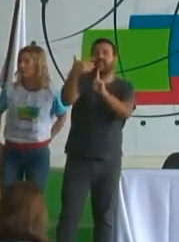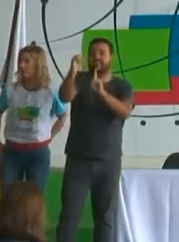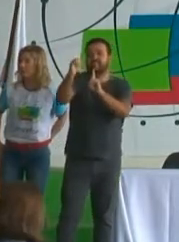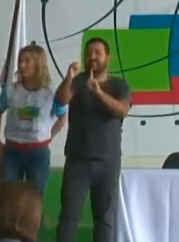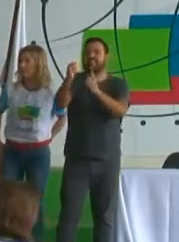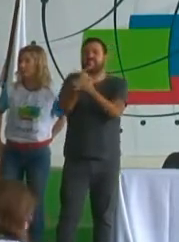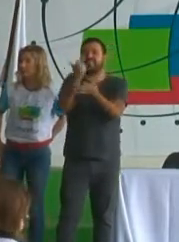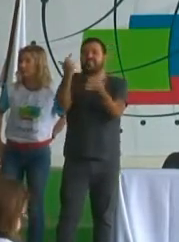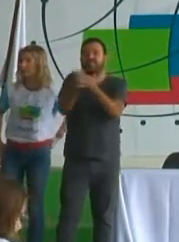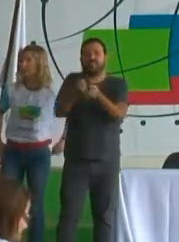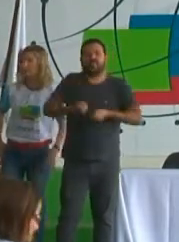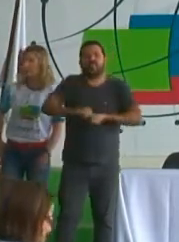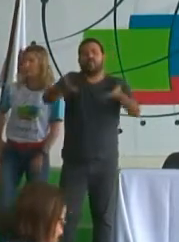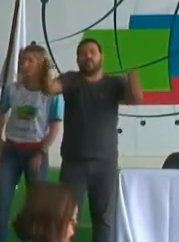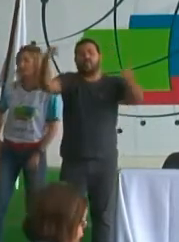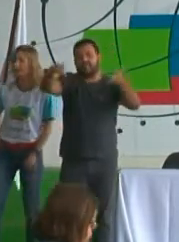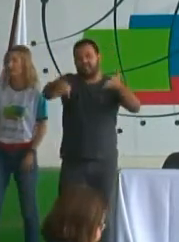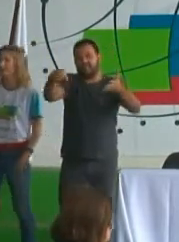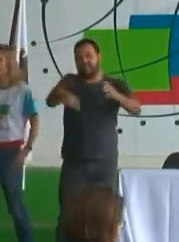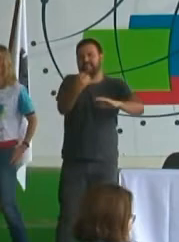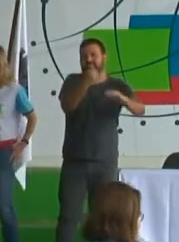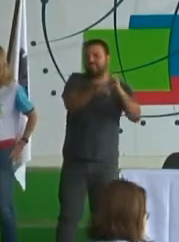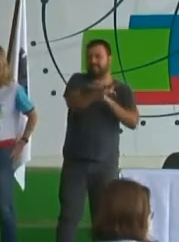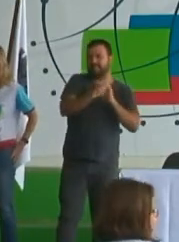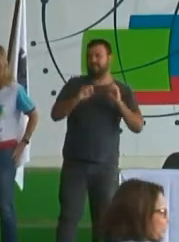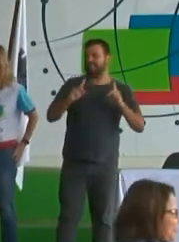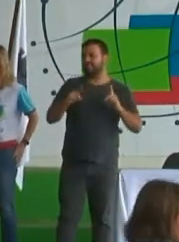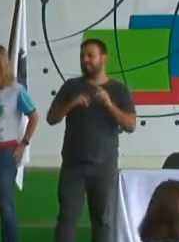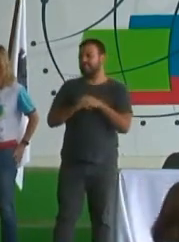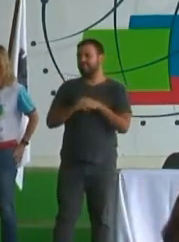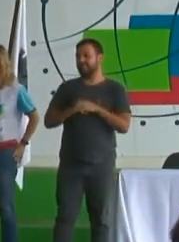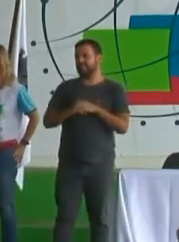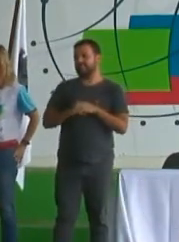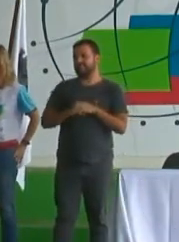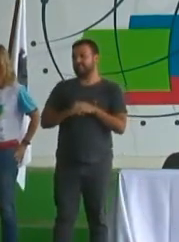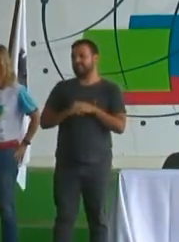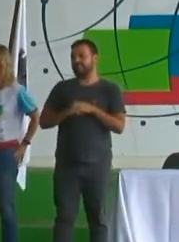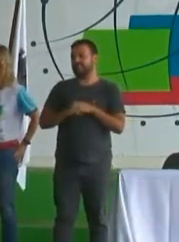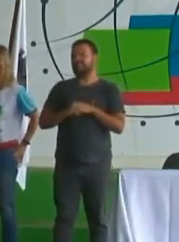10 pesquisadores que fazem parte da equipe CEFOR.